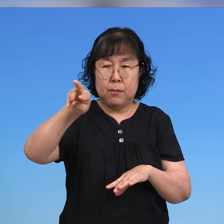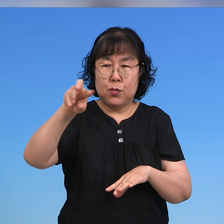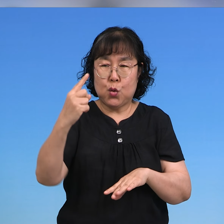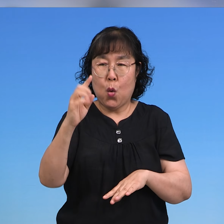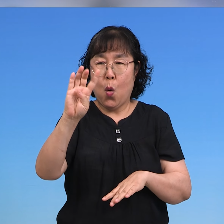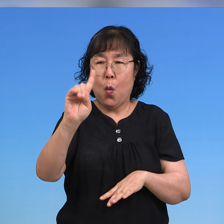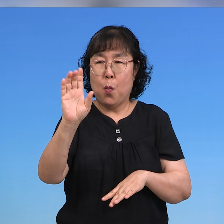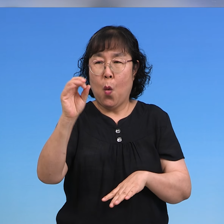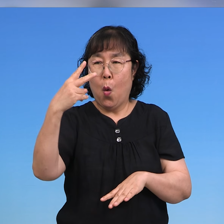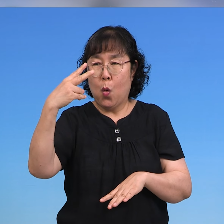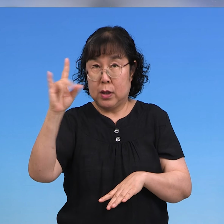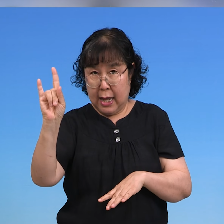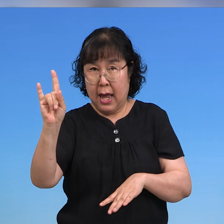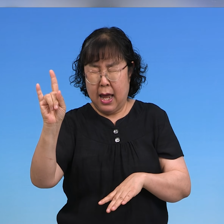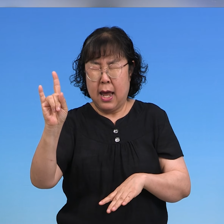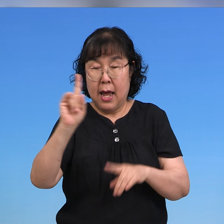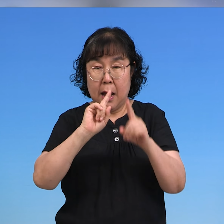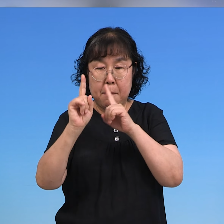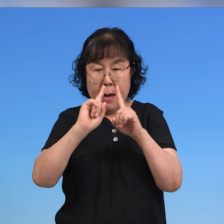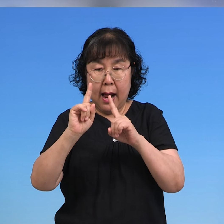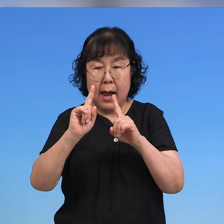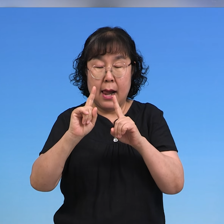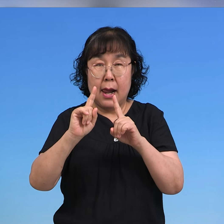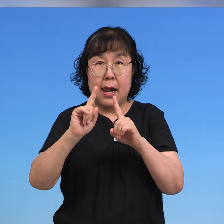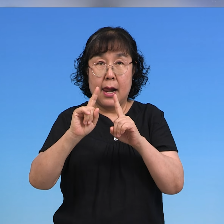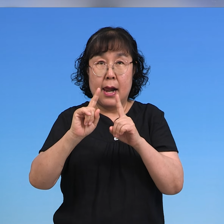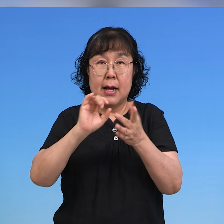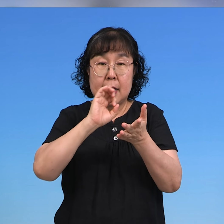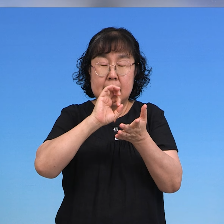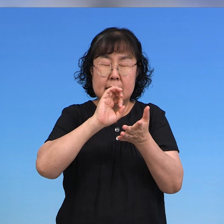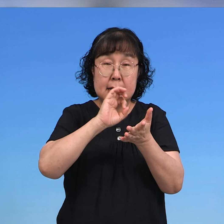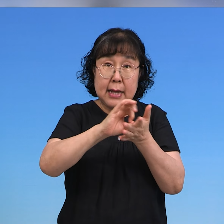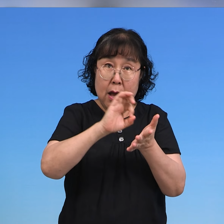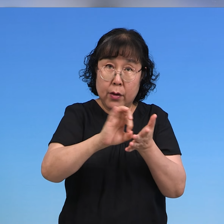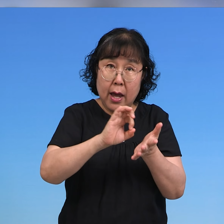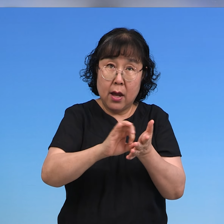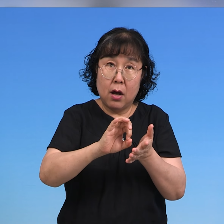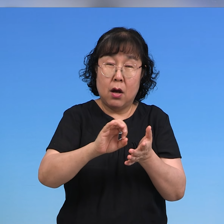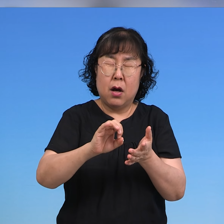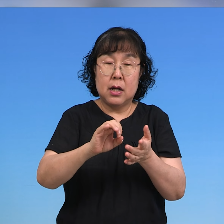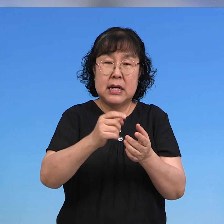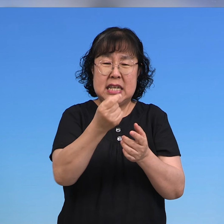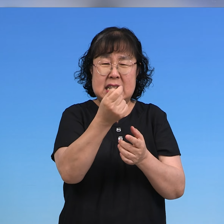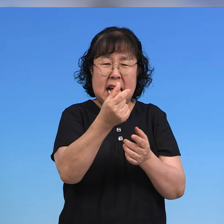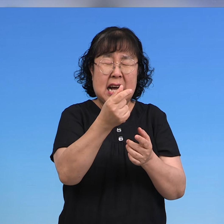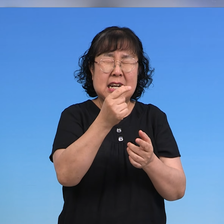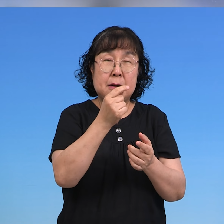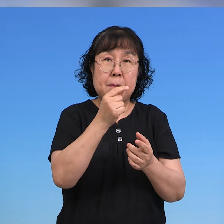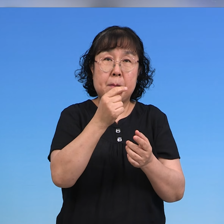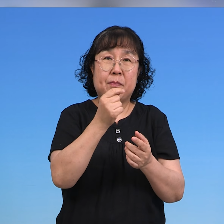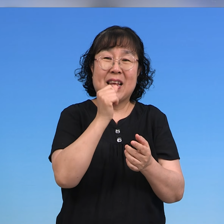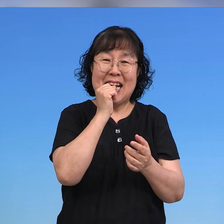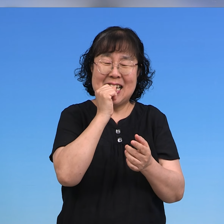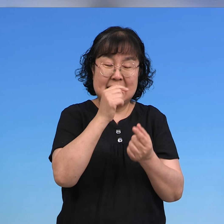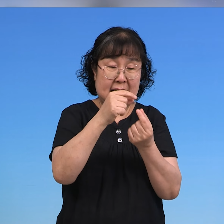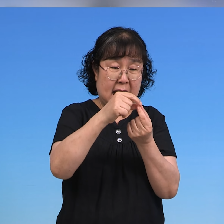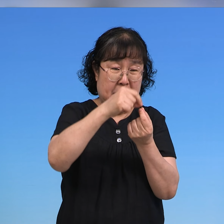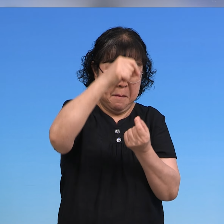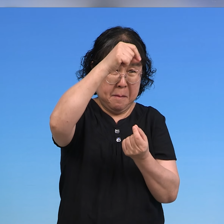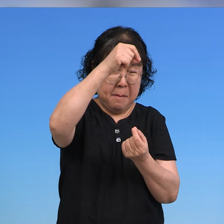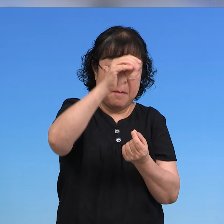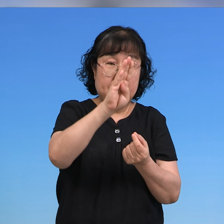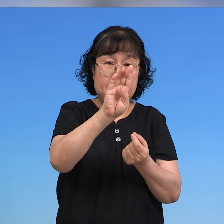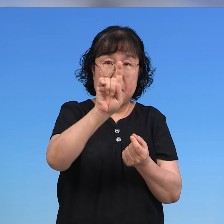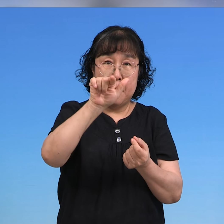찾아봤더니 침소봉대가 뭐냐, 작은 바늘을 몽둥이처럼 생각한다는 거예요. 아, 몽둥이처럼 말한다는